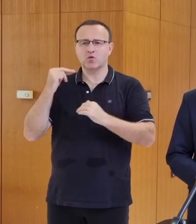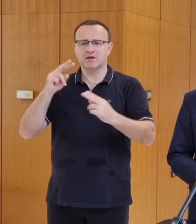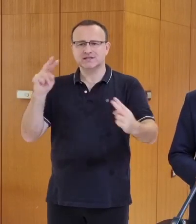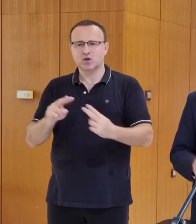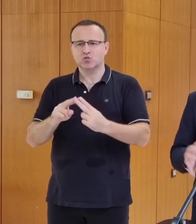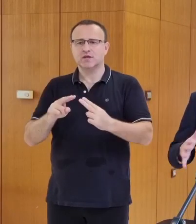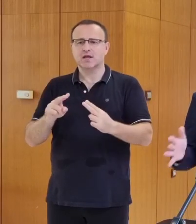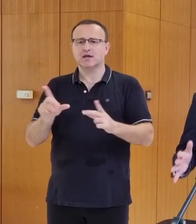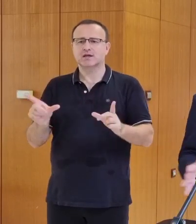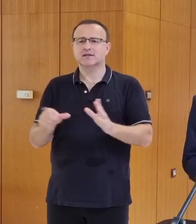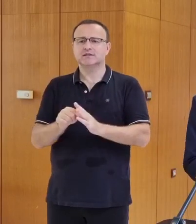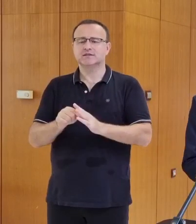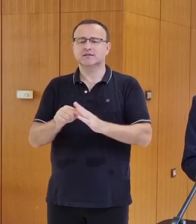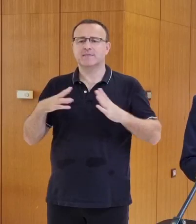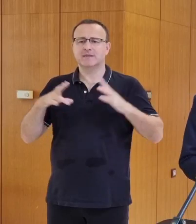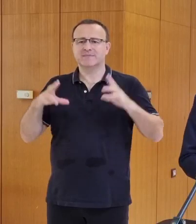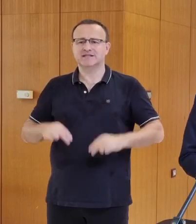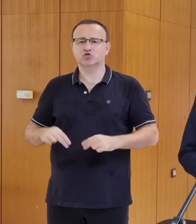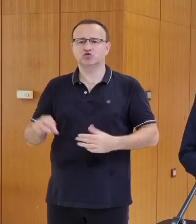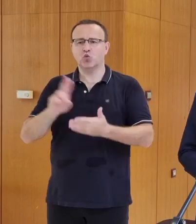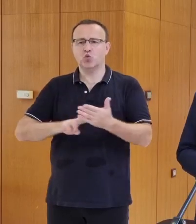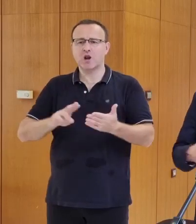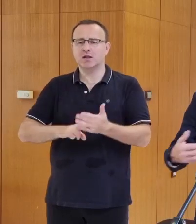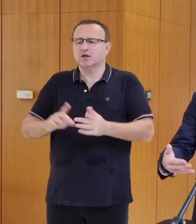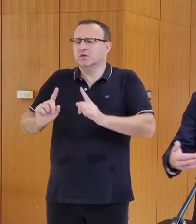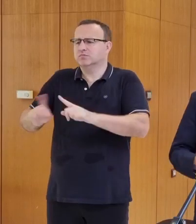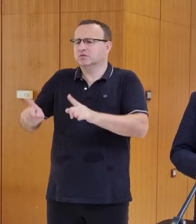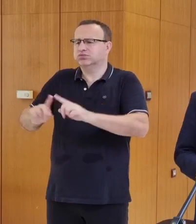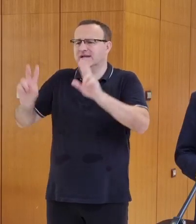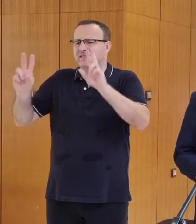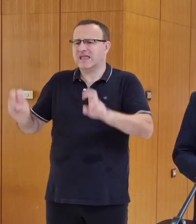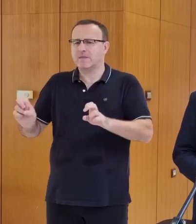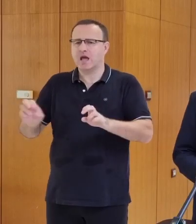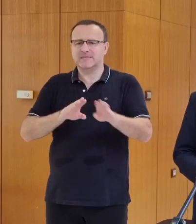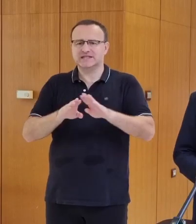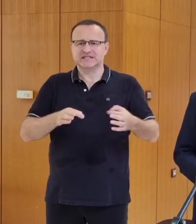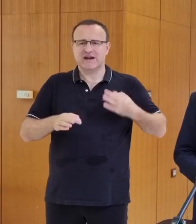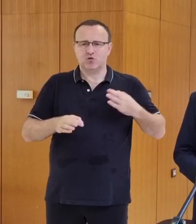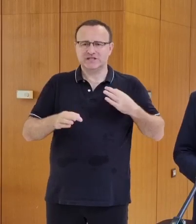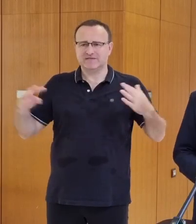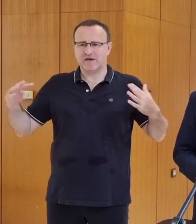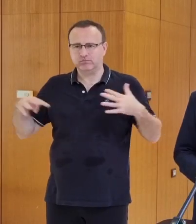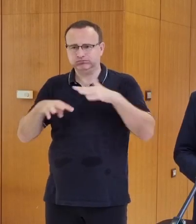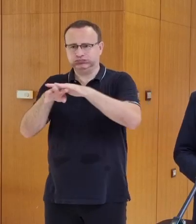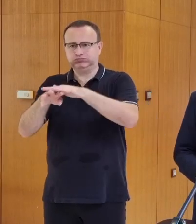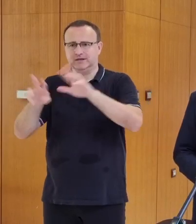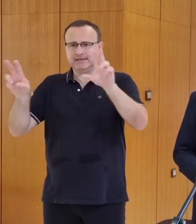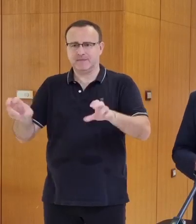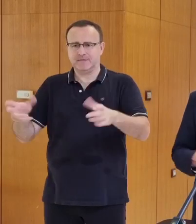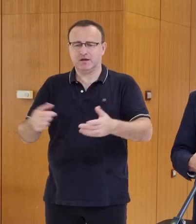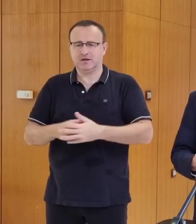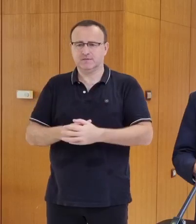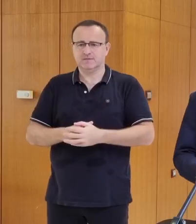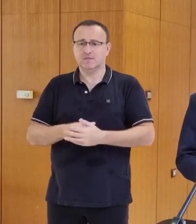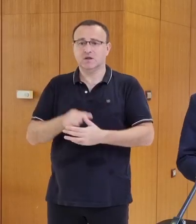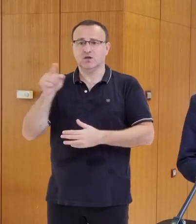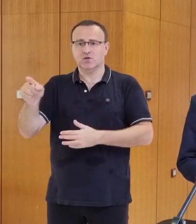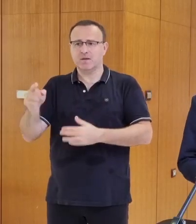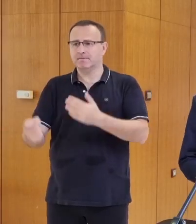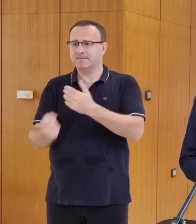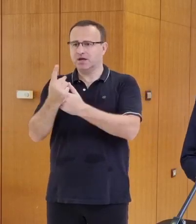pani predsedničkou úradu v mnohých iných témach, ktoré my máme prienikové z ministerstva zdravotníctva. A z toho